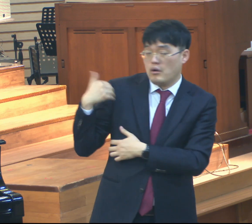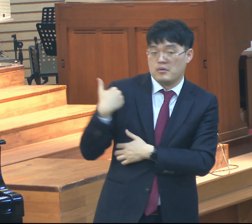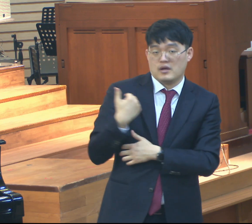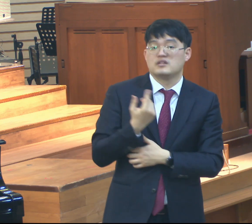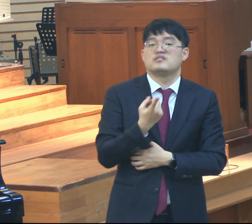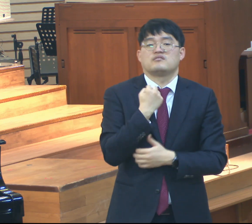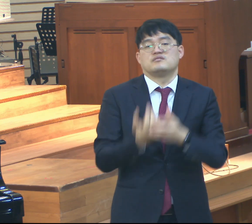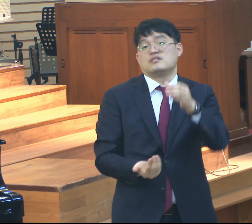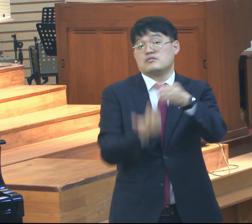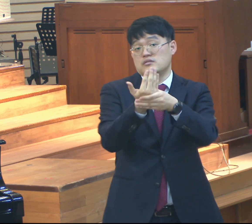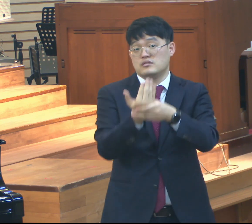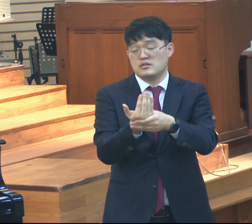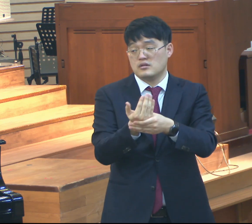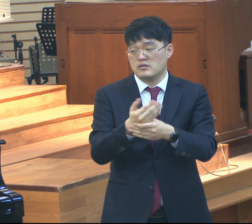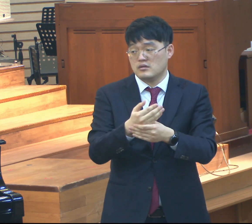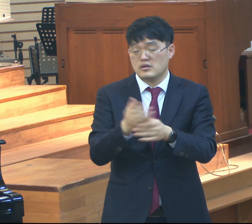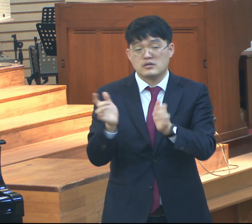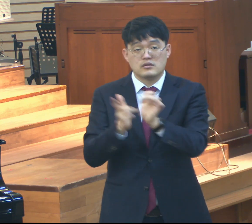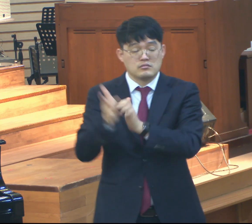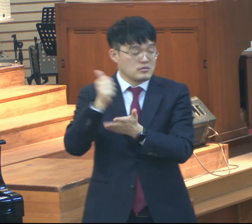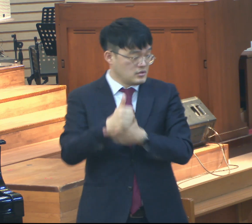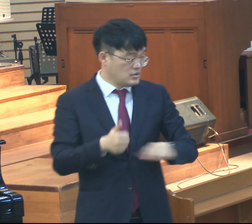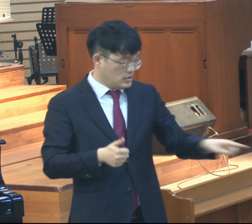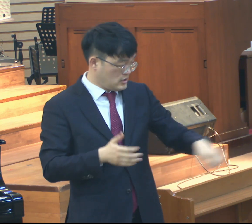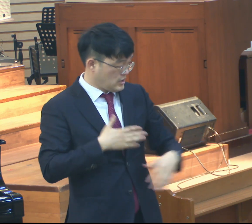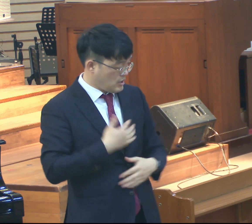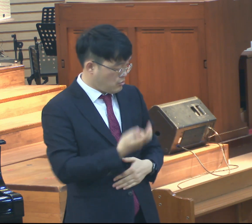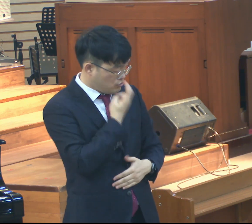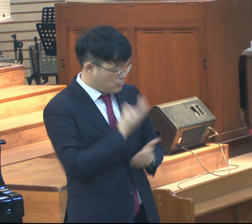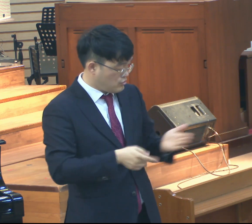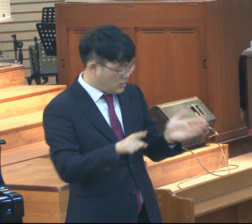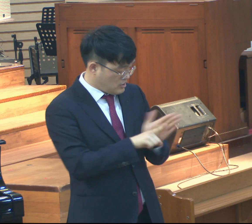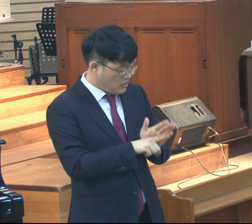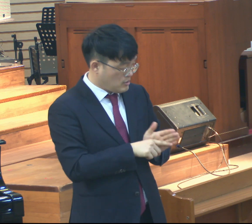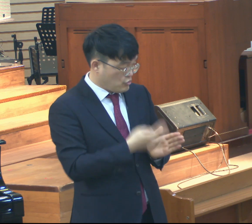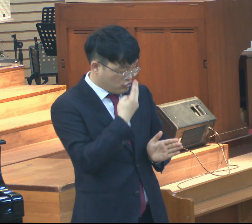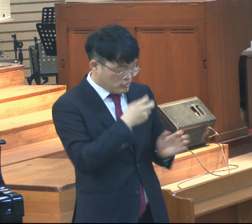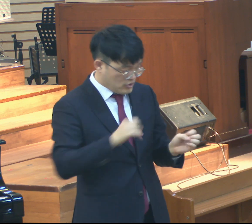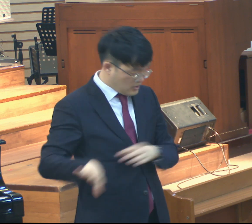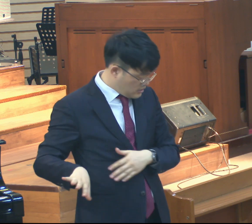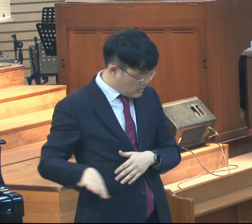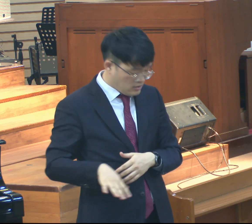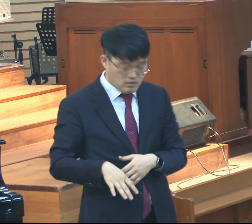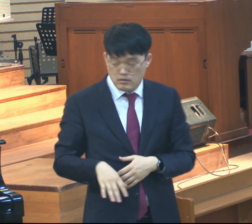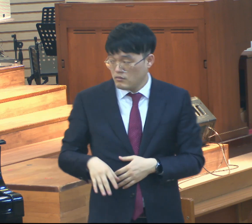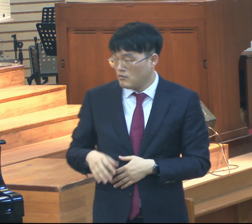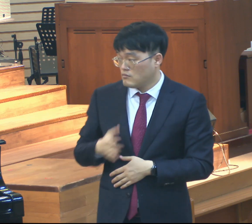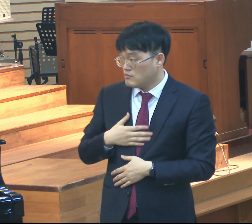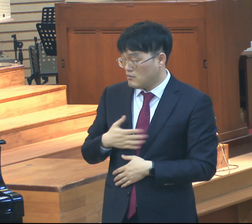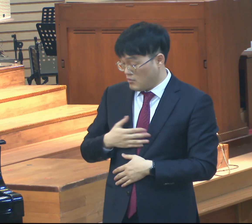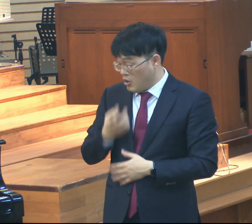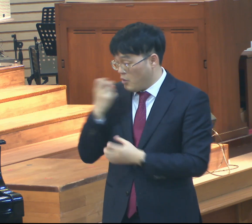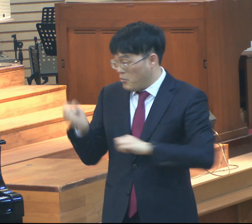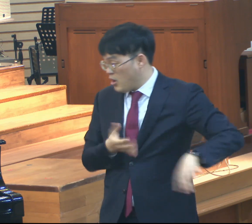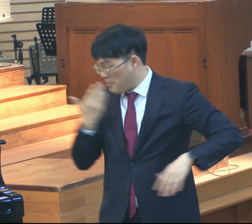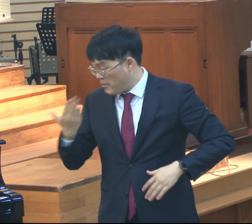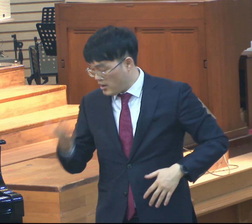내 목숨을 버리겠느냐? 내가 진실로 진실로 내게 이르노니 닭 울기 전에 내가 3번 나를 부인하리라 하신 그